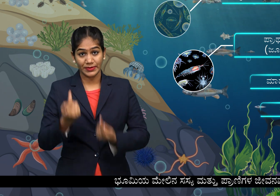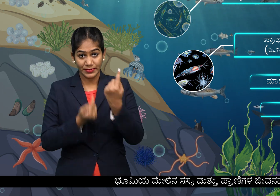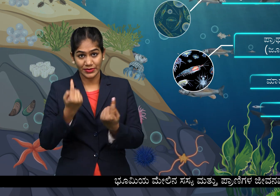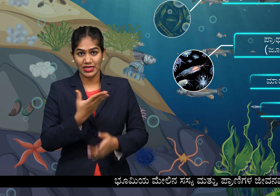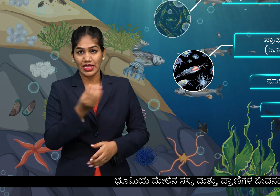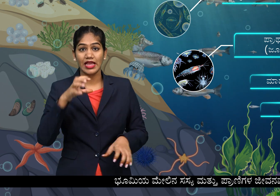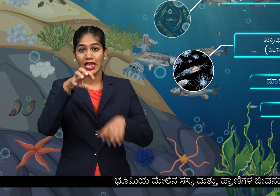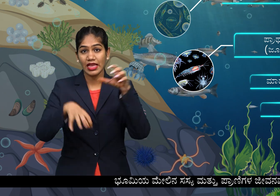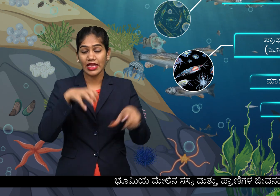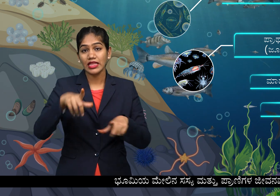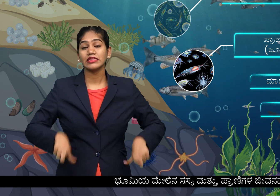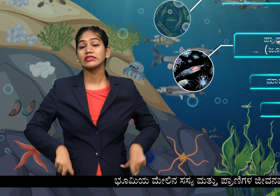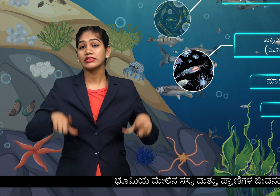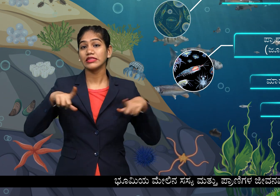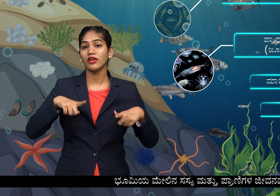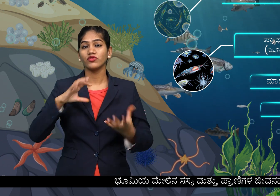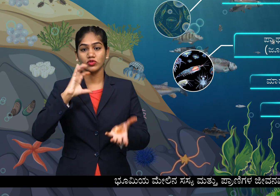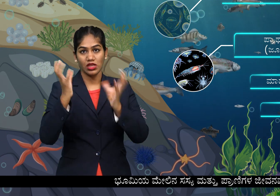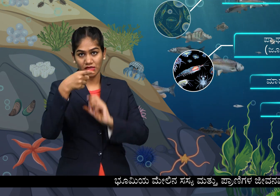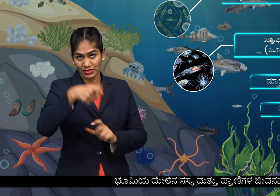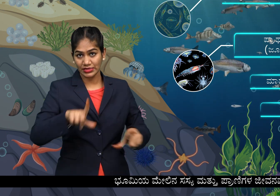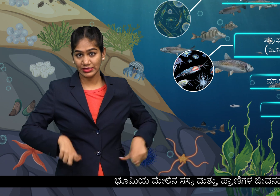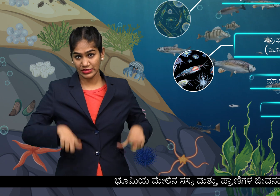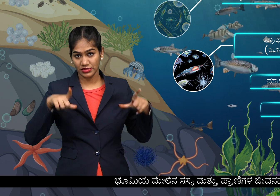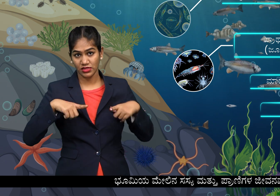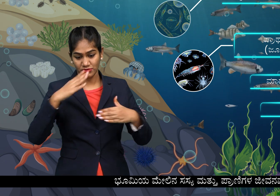ಭೂಮಿಯ ಮೇಲಿನ ಸಸ್ಯ ಮತ್ತು ಪ್ರಾಣಿಗಳ ಜೀವನವು